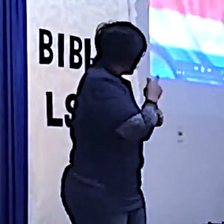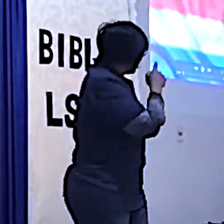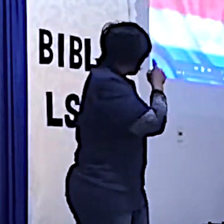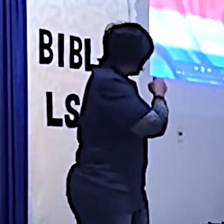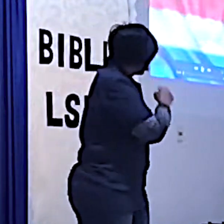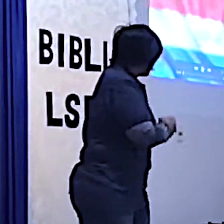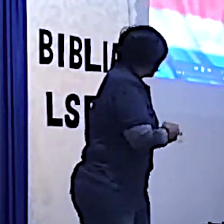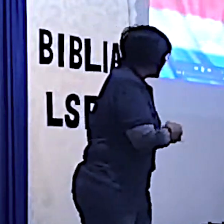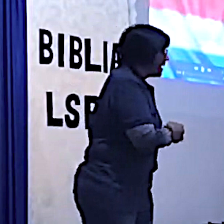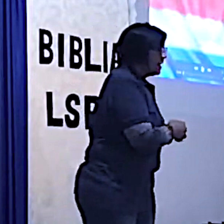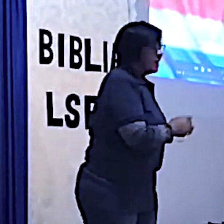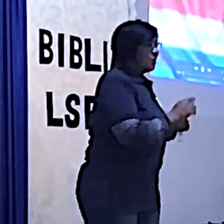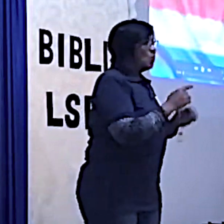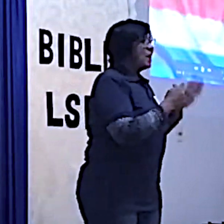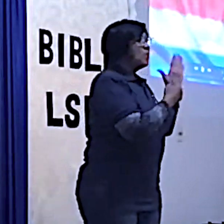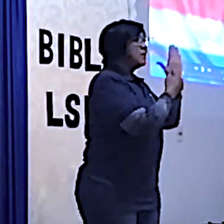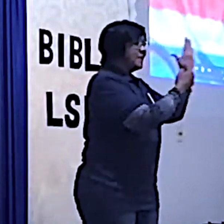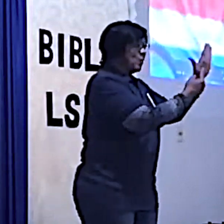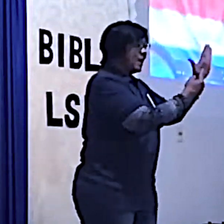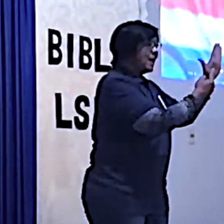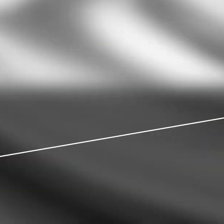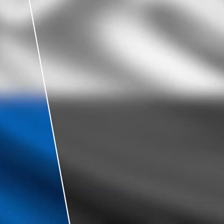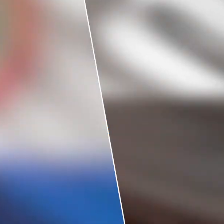queremos mostrarles una muestra, un ejemplo.